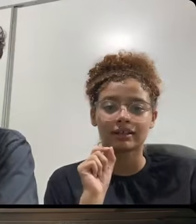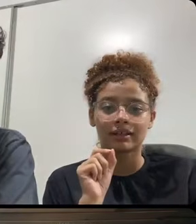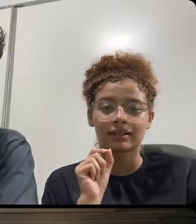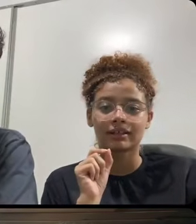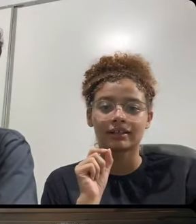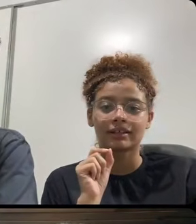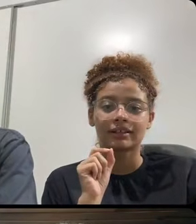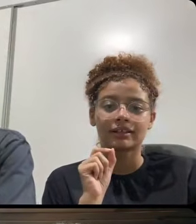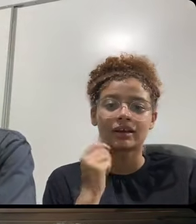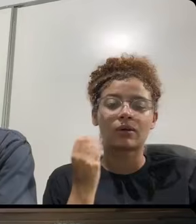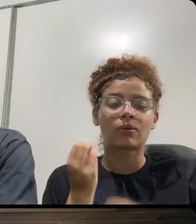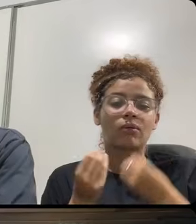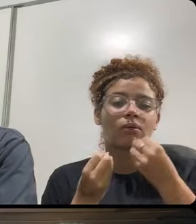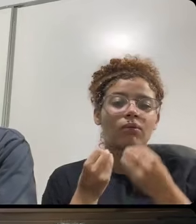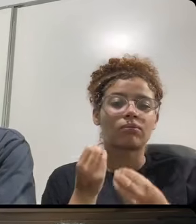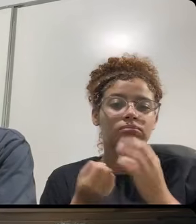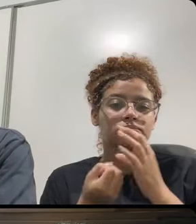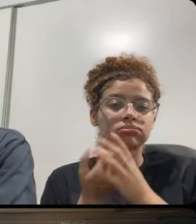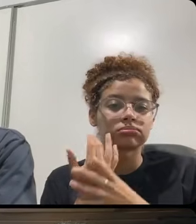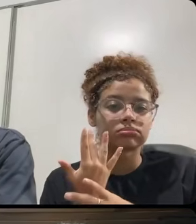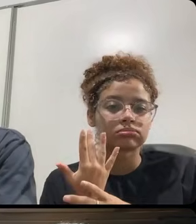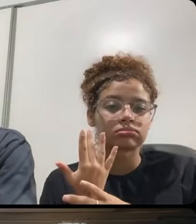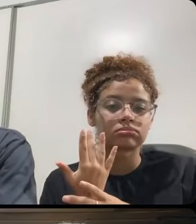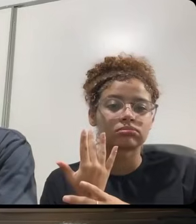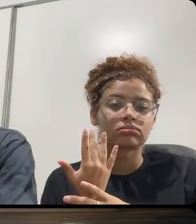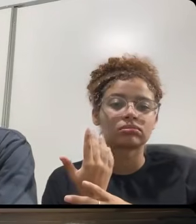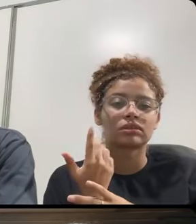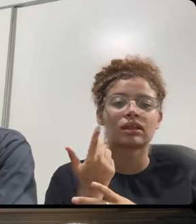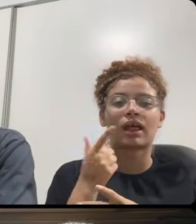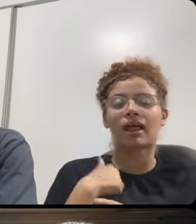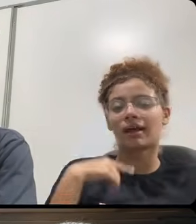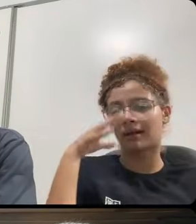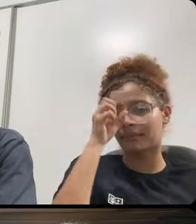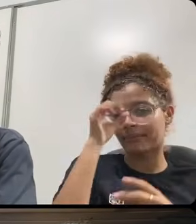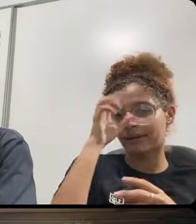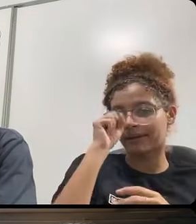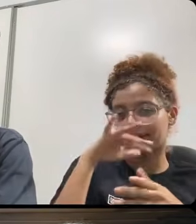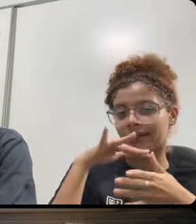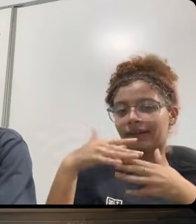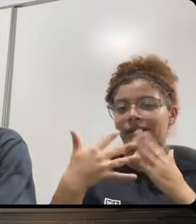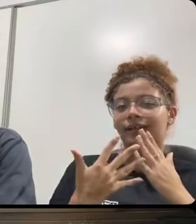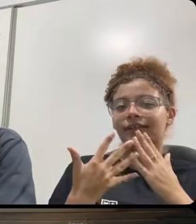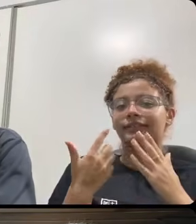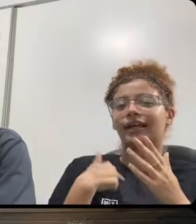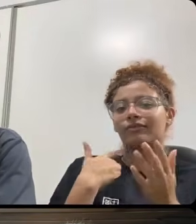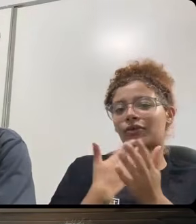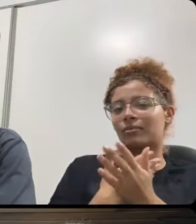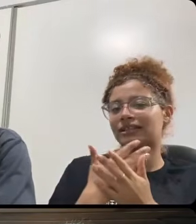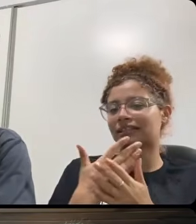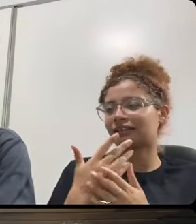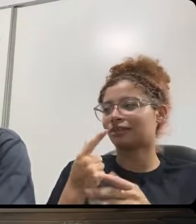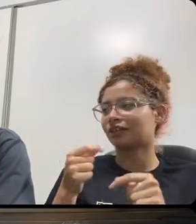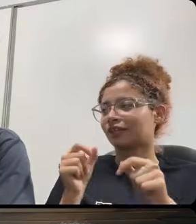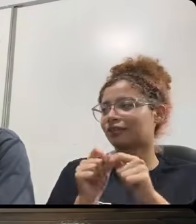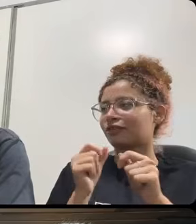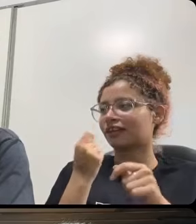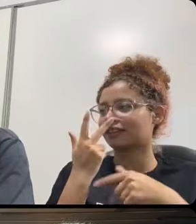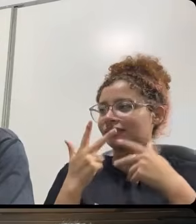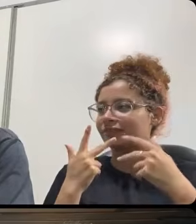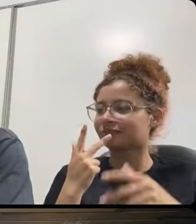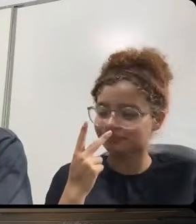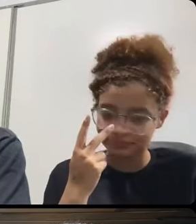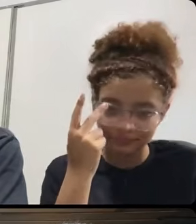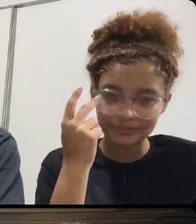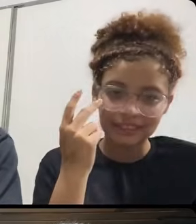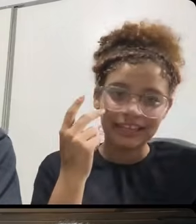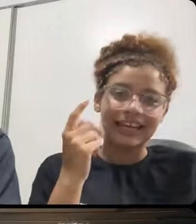né? Como surgiu o interesse por aprender Libras? Como é que surgiu esse interesse? Tá, vou começar então, já que eu tô